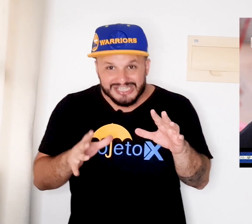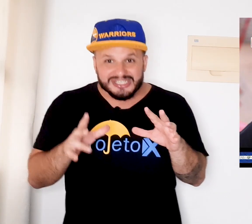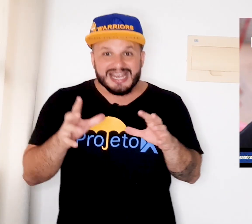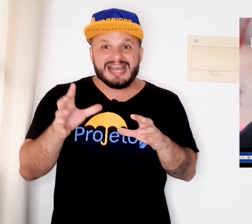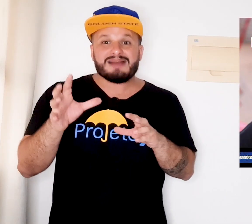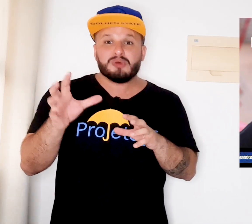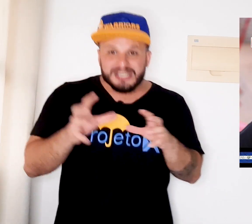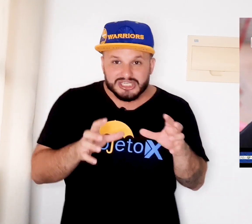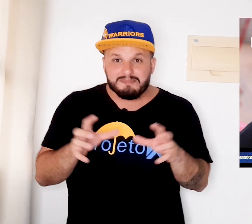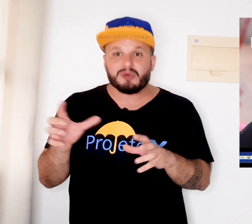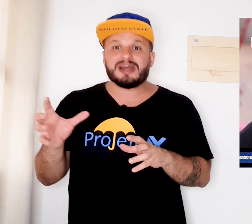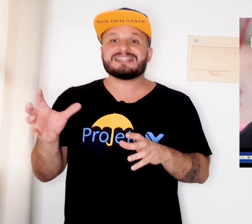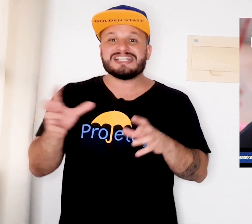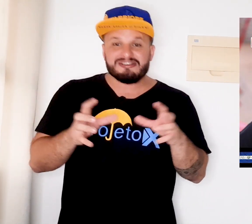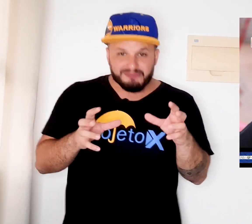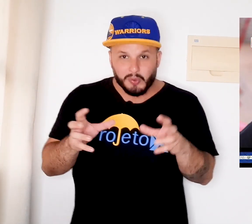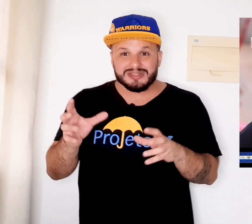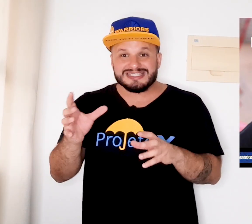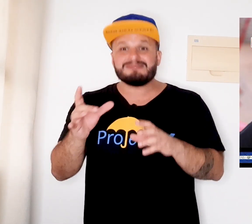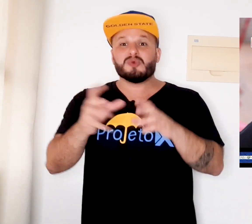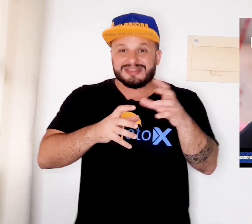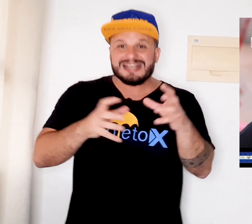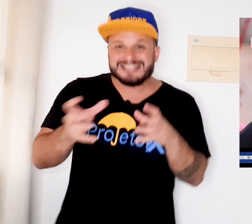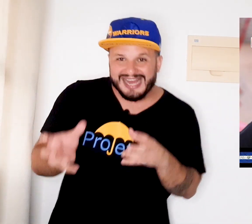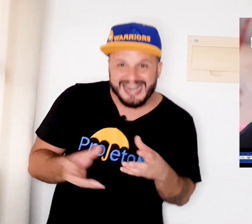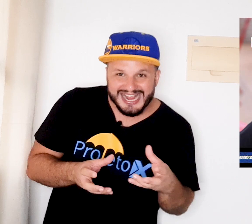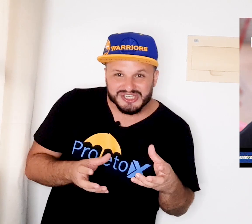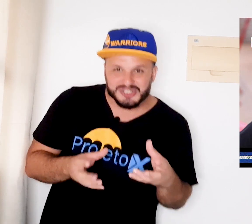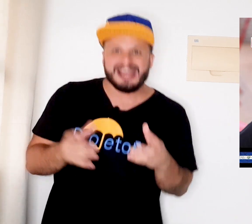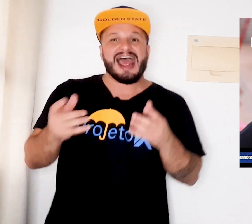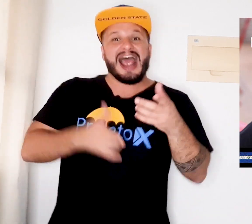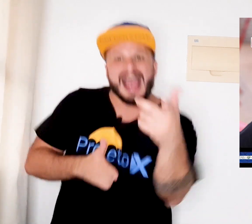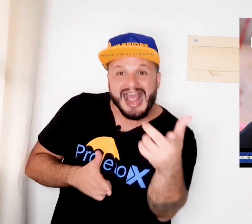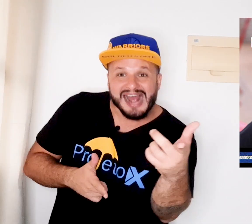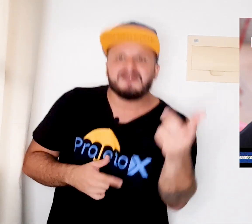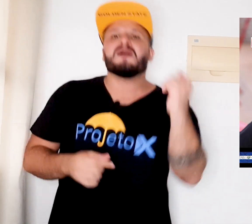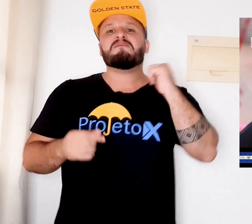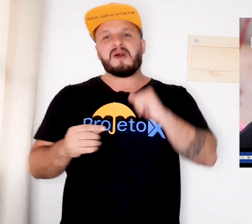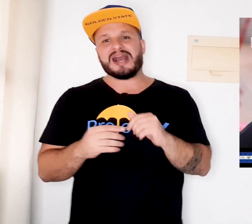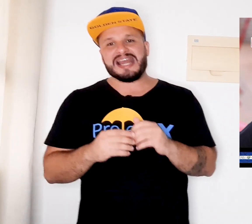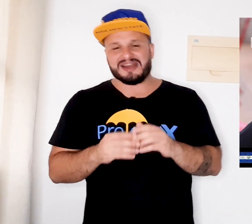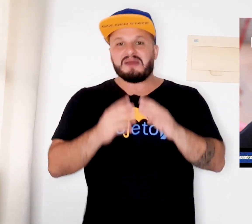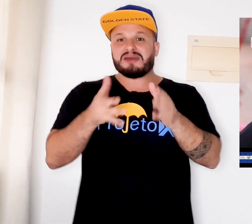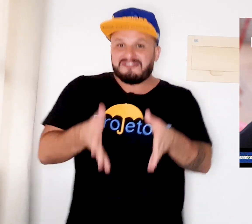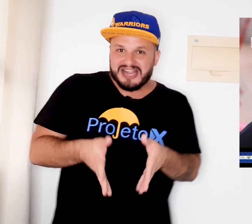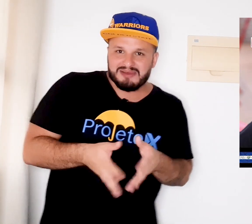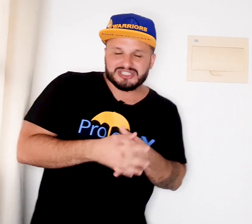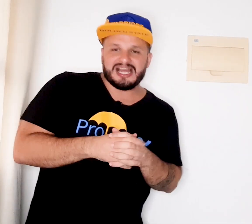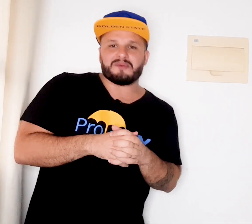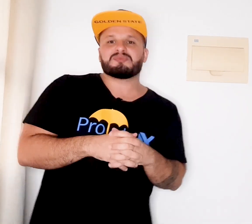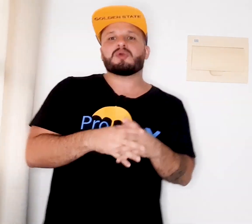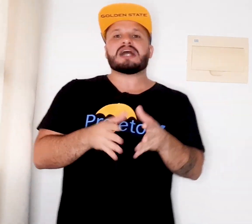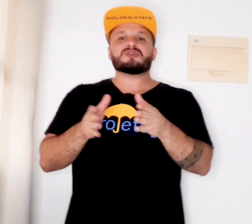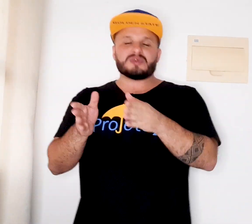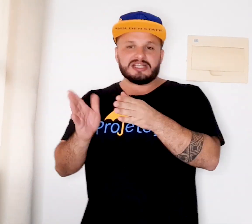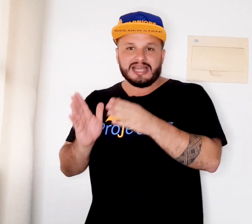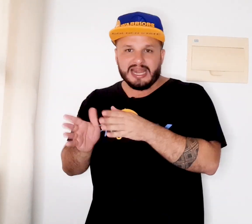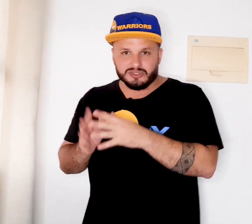que a política peruana seja envolta em muitas sacanagens. Ah! Bom, galera, para ficar mais claro, o caso Swing está